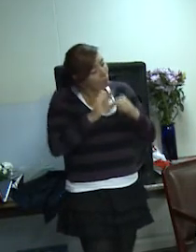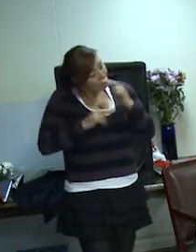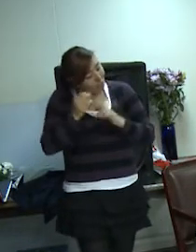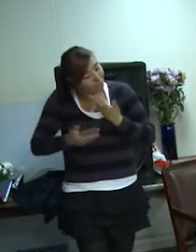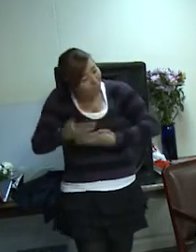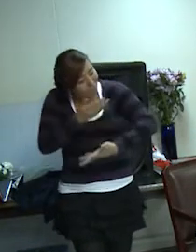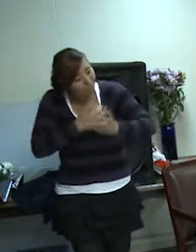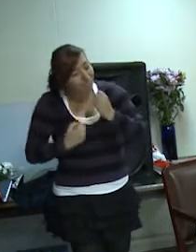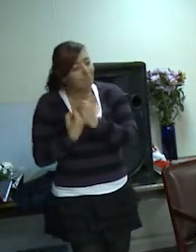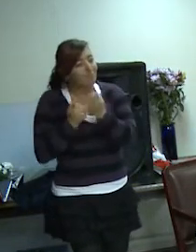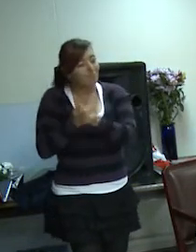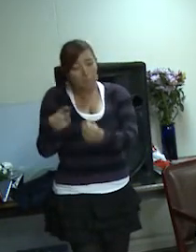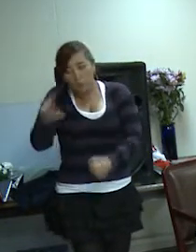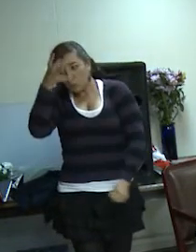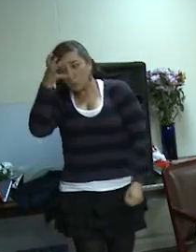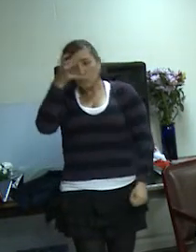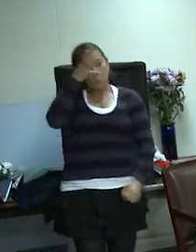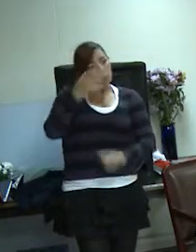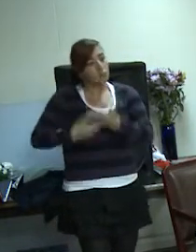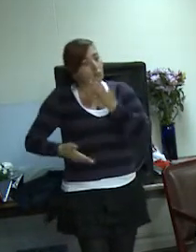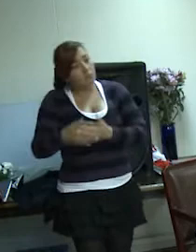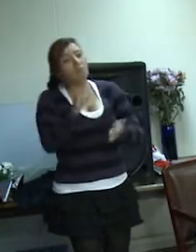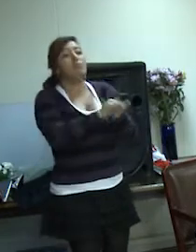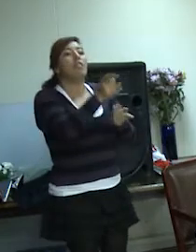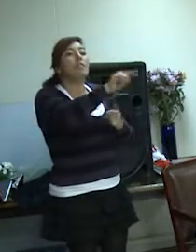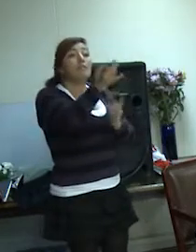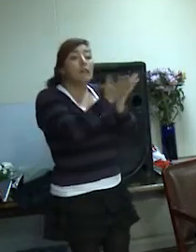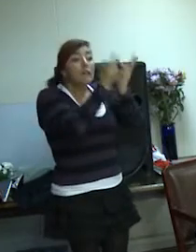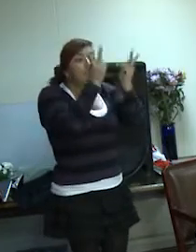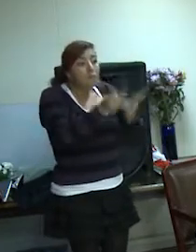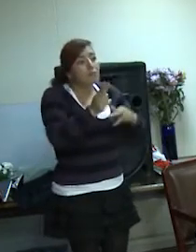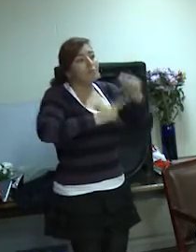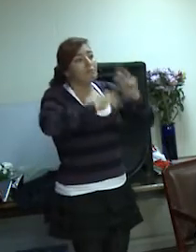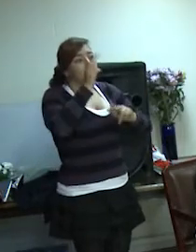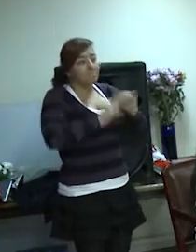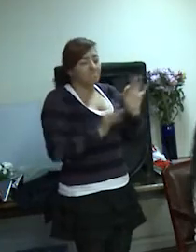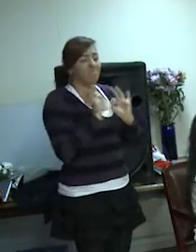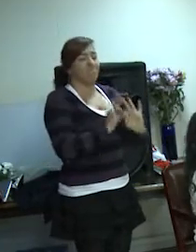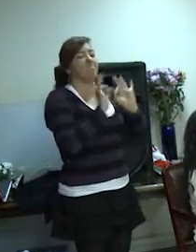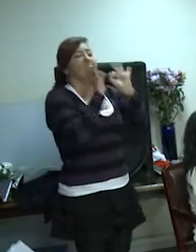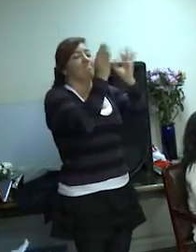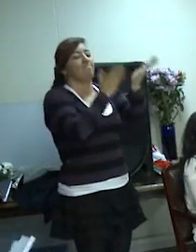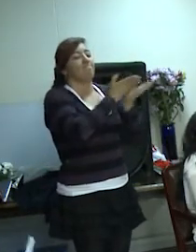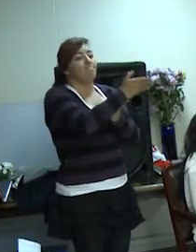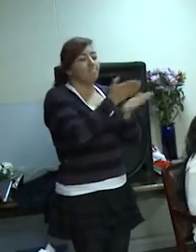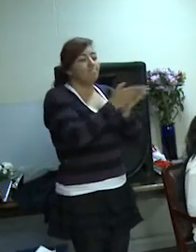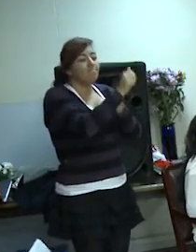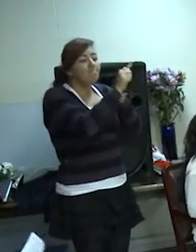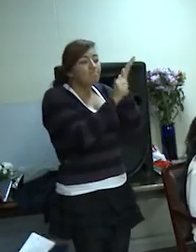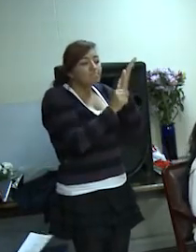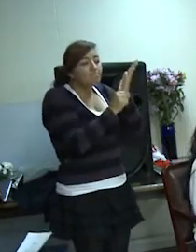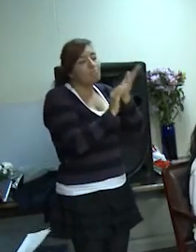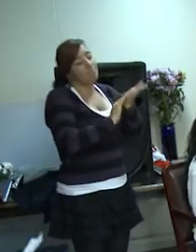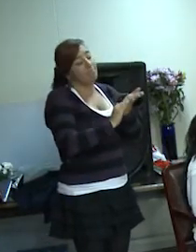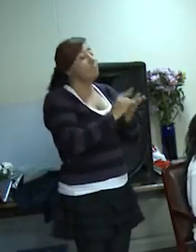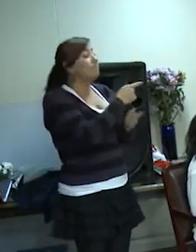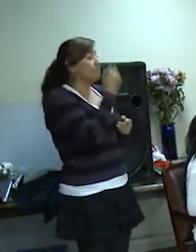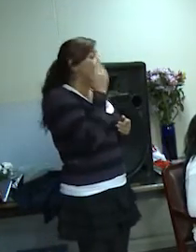construcción conjunta. Y lo mismo de los estudiantes, ¿no? El llamado es a construir ese programa de esa manera, pero resolviendo esos